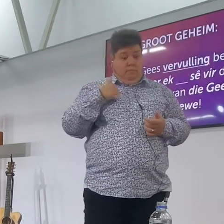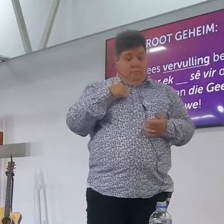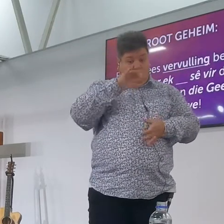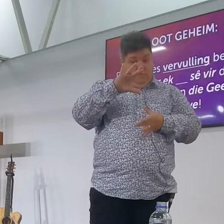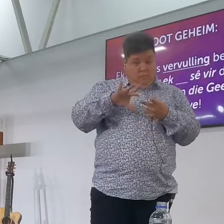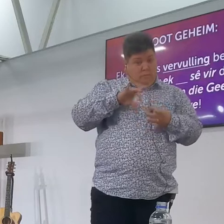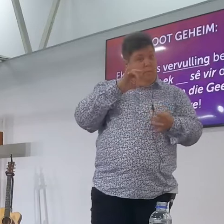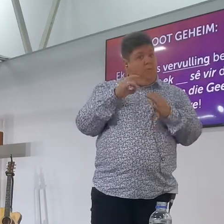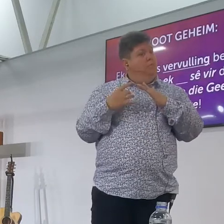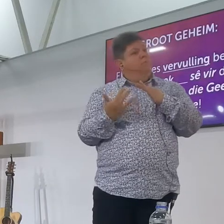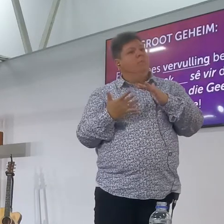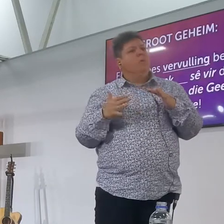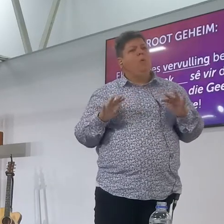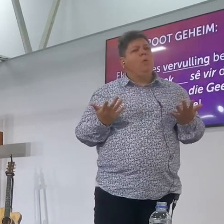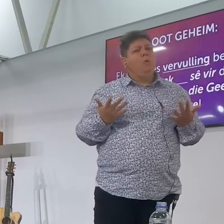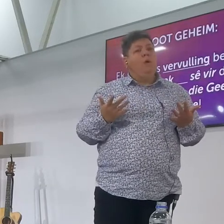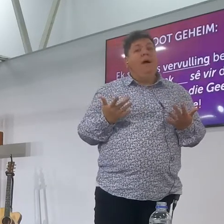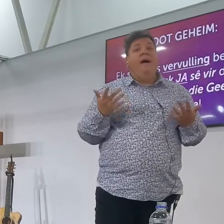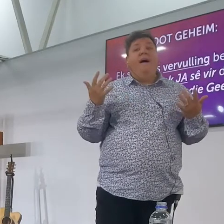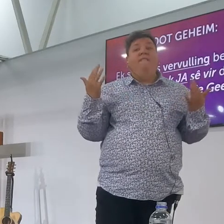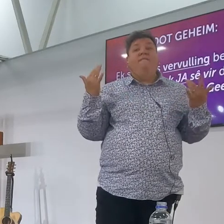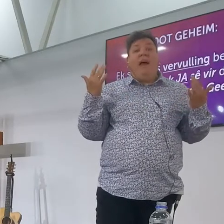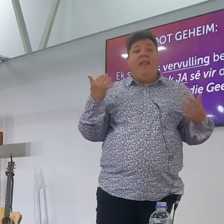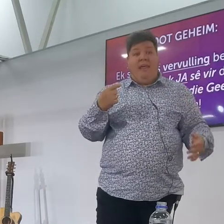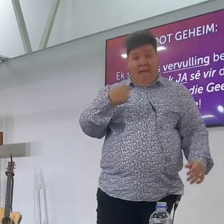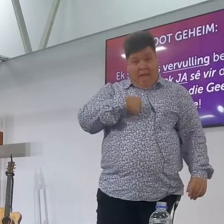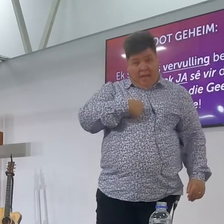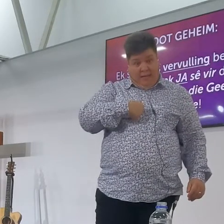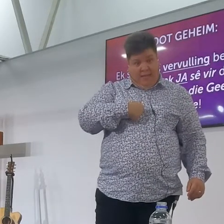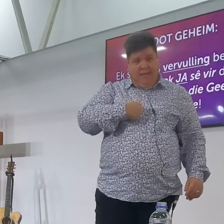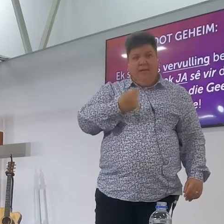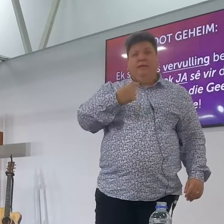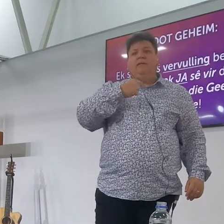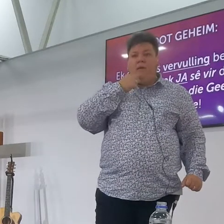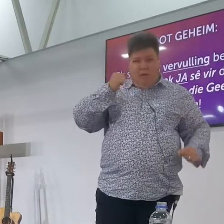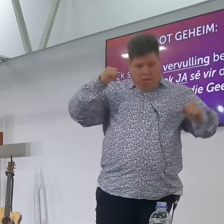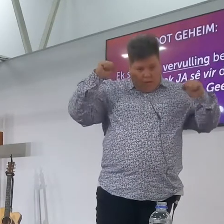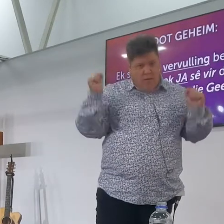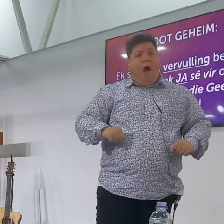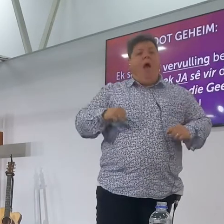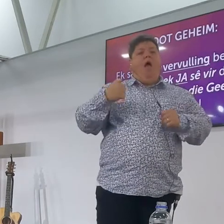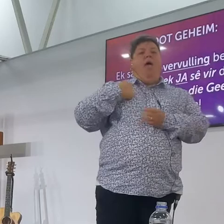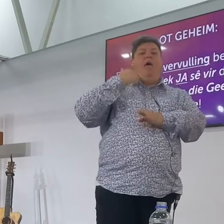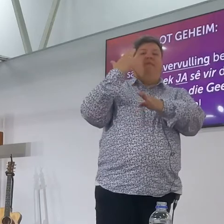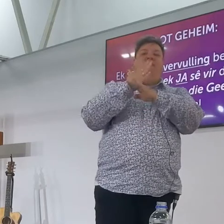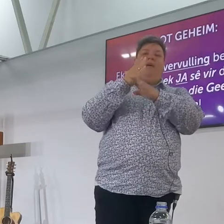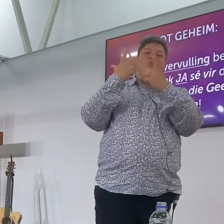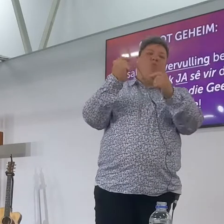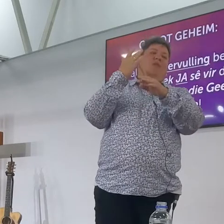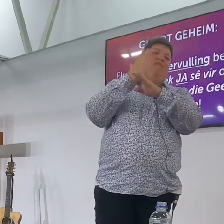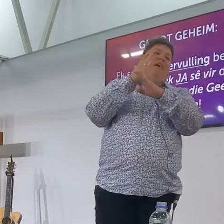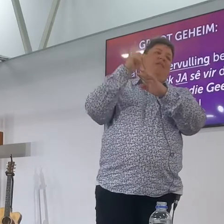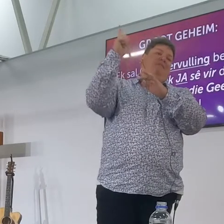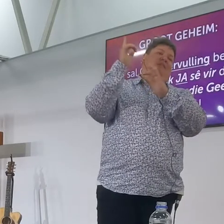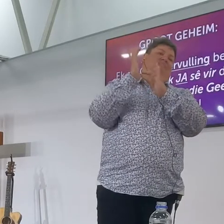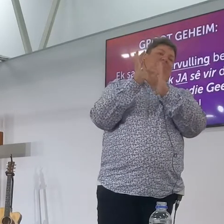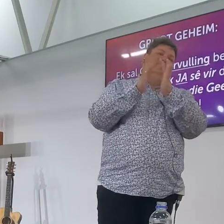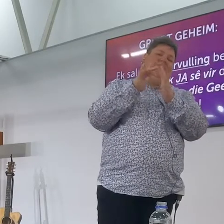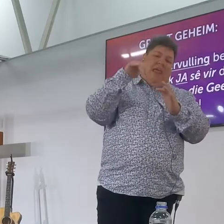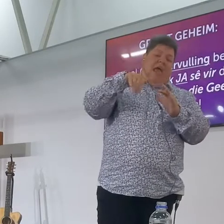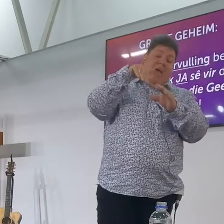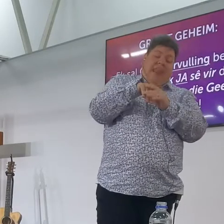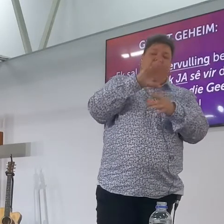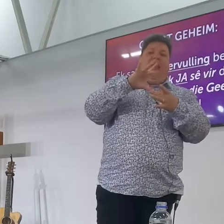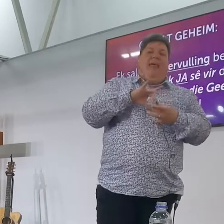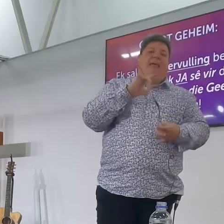geesvervulling beleef wanneer ek ja sê vir die werking van die Gees in my lewe. Wil jy moet hierdie ding mooi verstaan, want hierdie is, dis